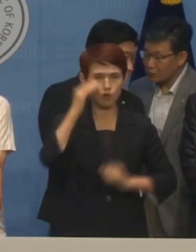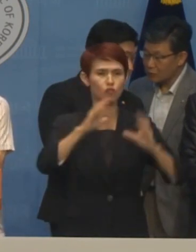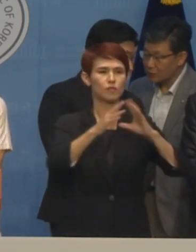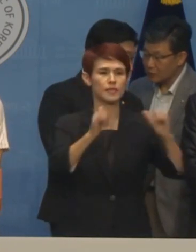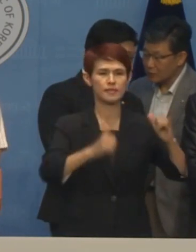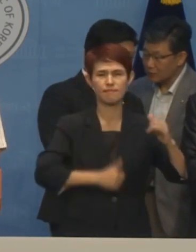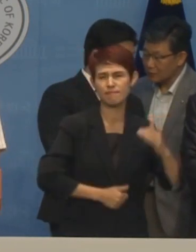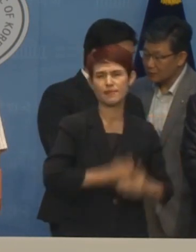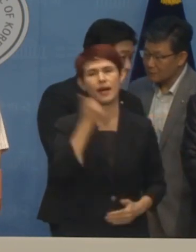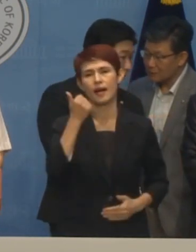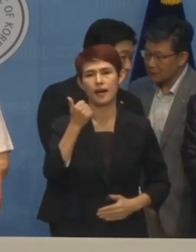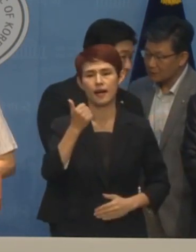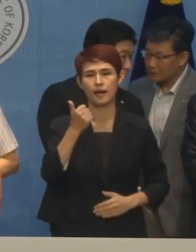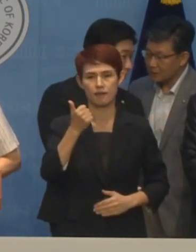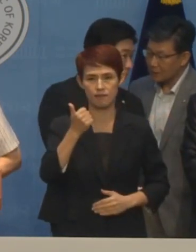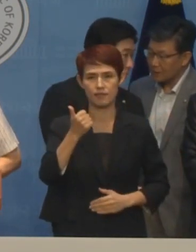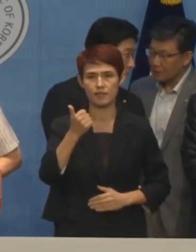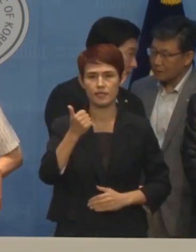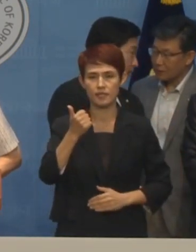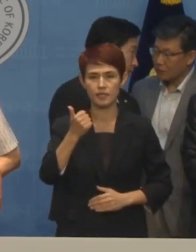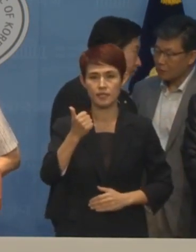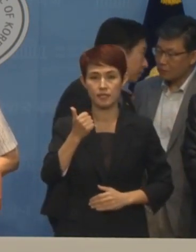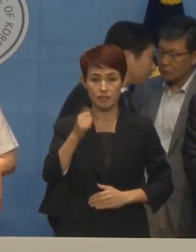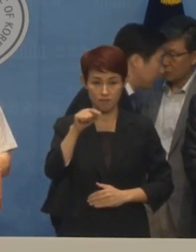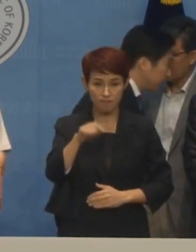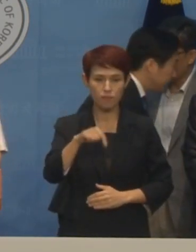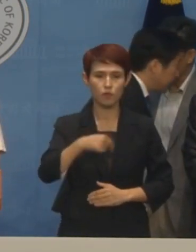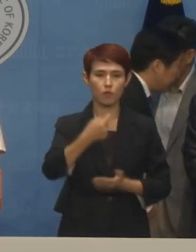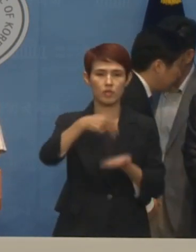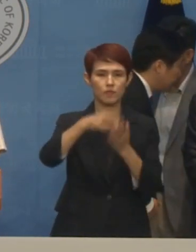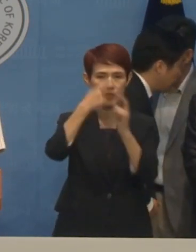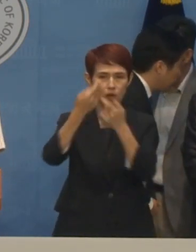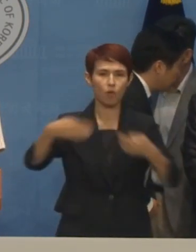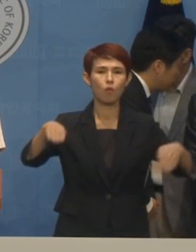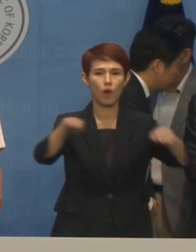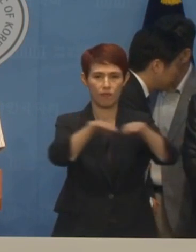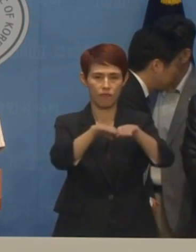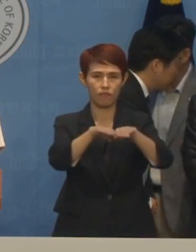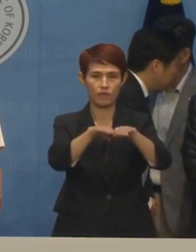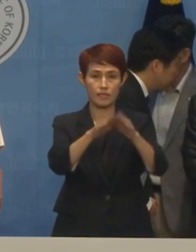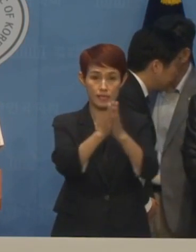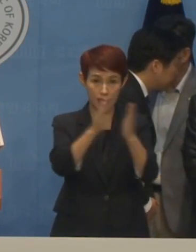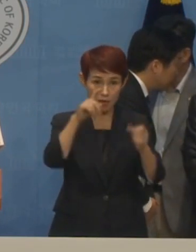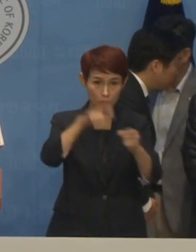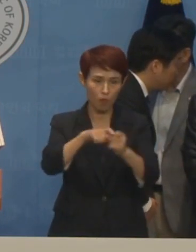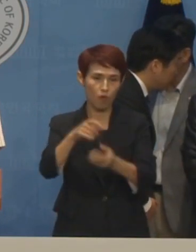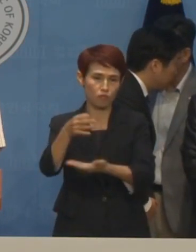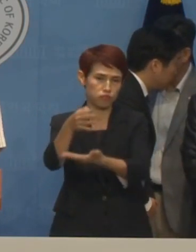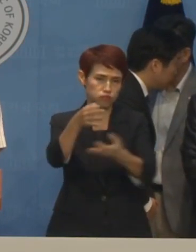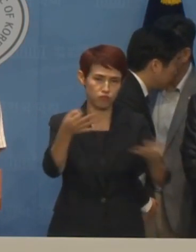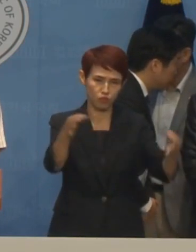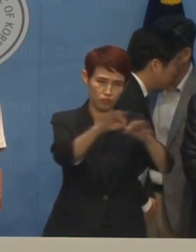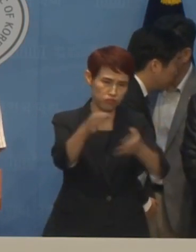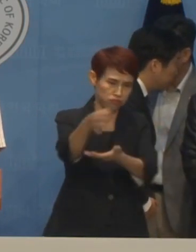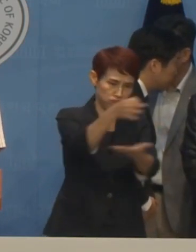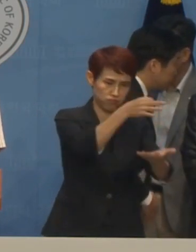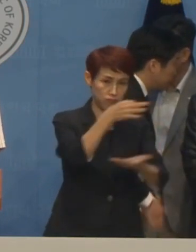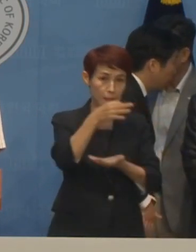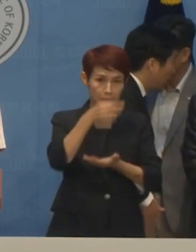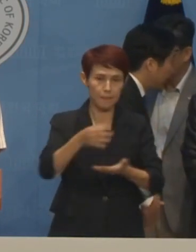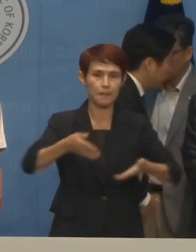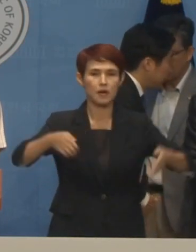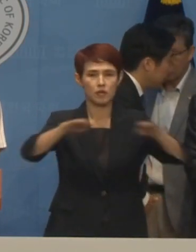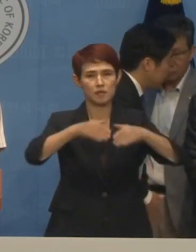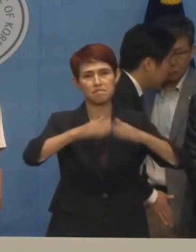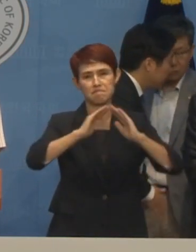국민들이 반발하면서 그에 대한 대응책을 마련하기 위해서 국민모금운동을 시작하면서 독립기념관